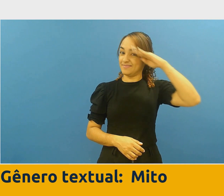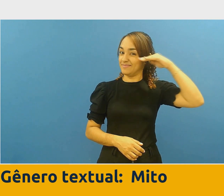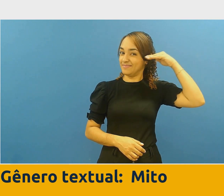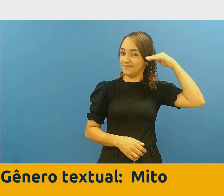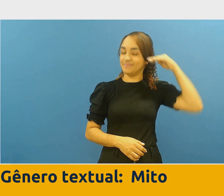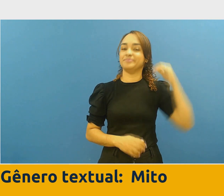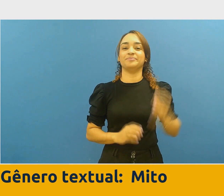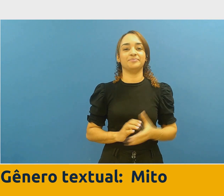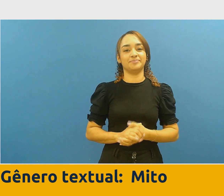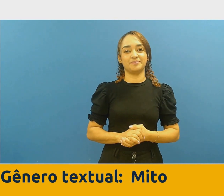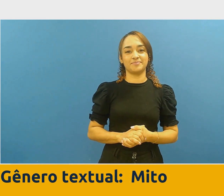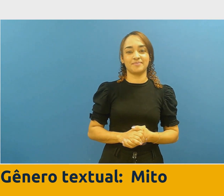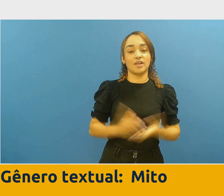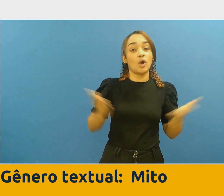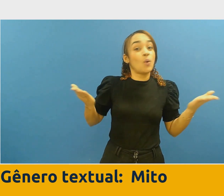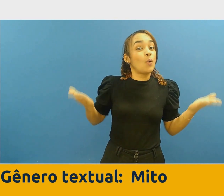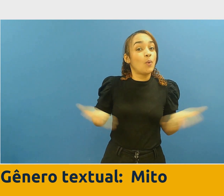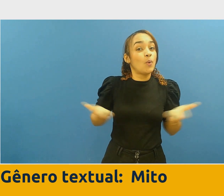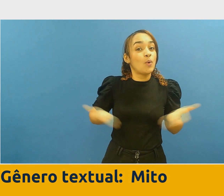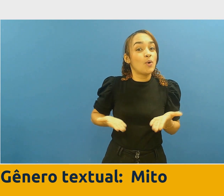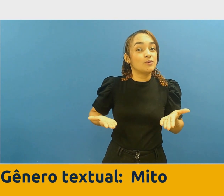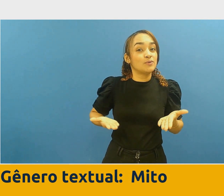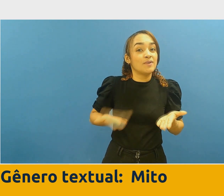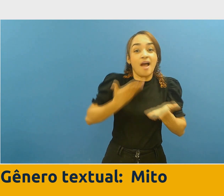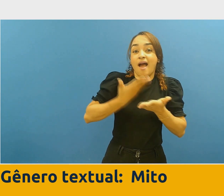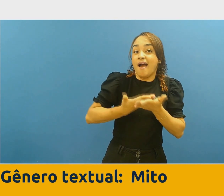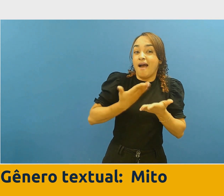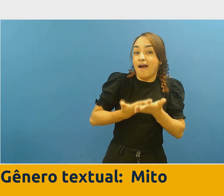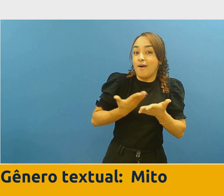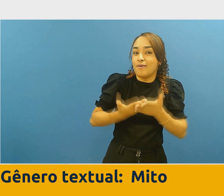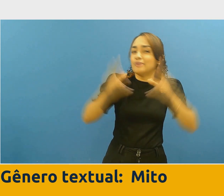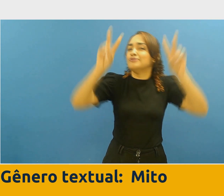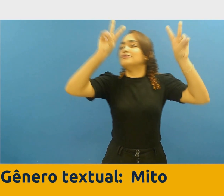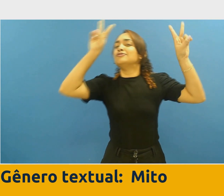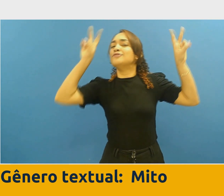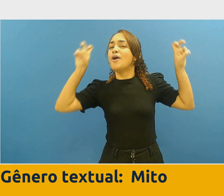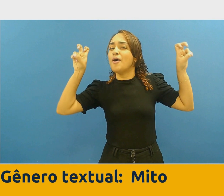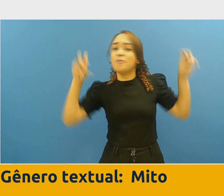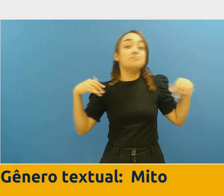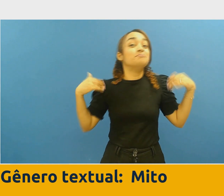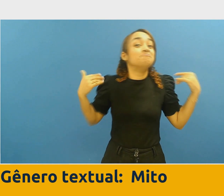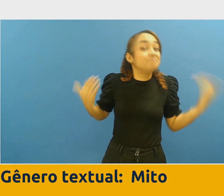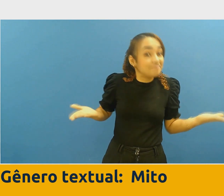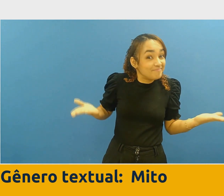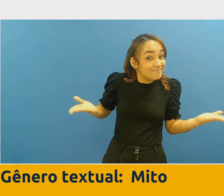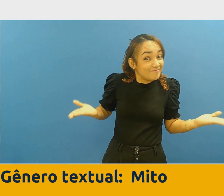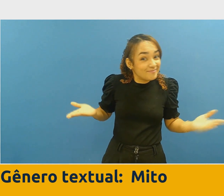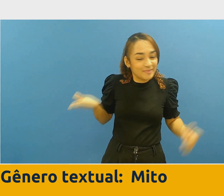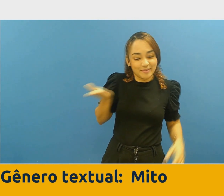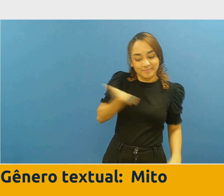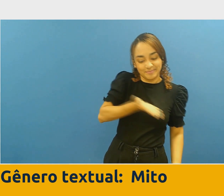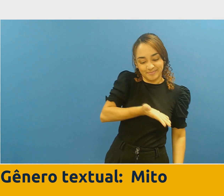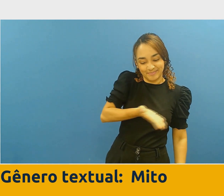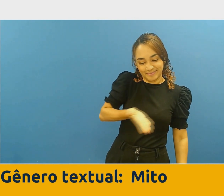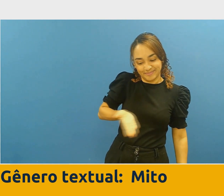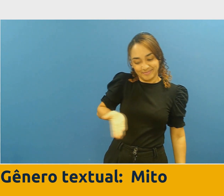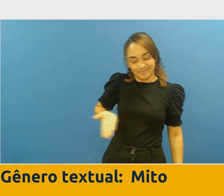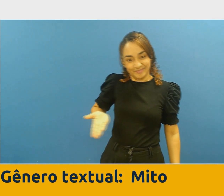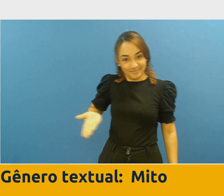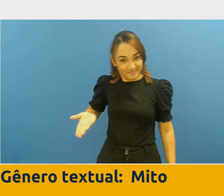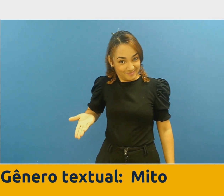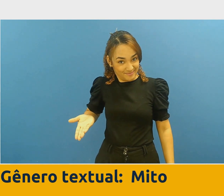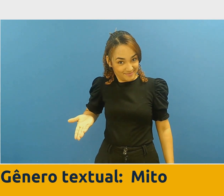Este é meu sinal na comunidade surda. A aula de hoje será sobre o gênero textual